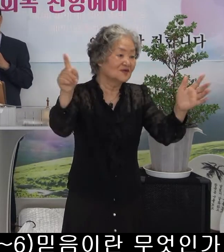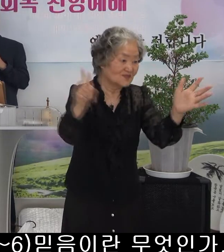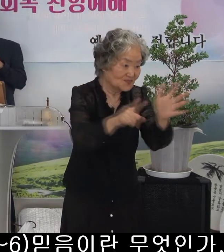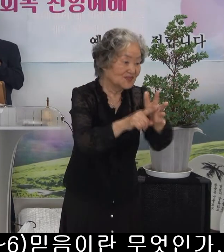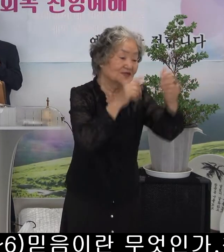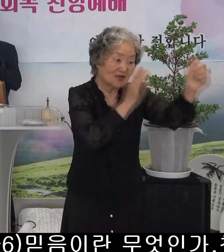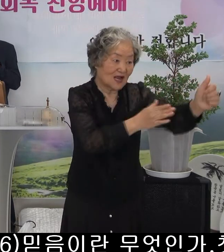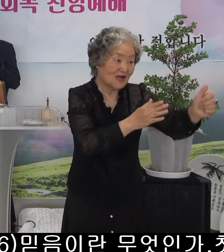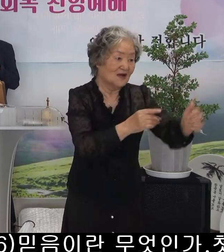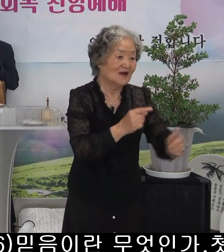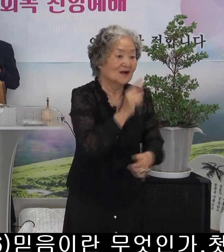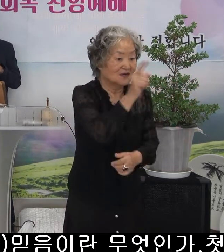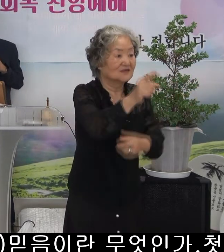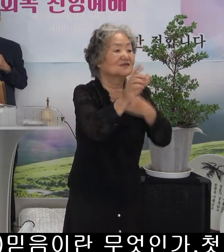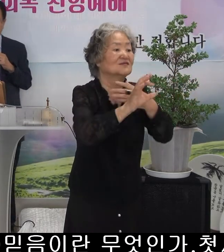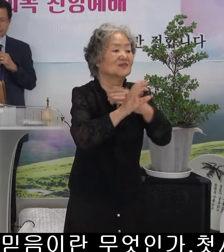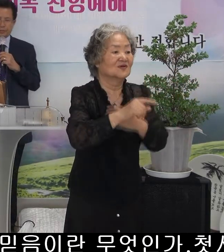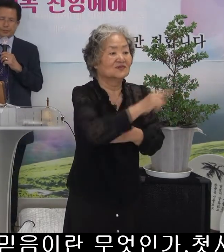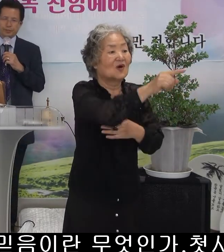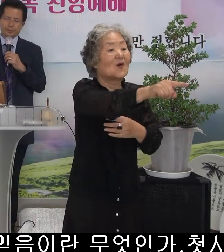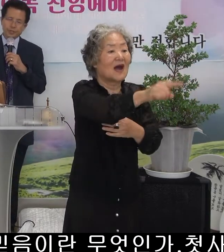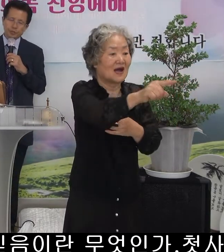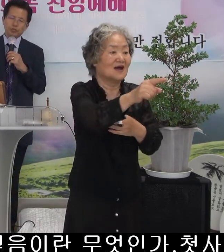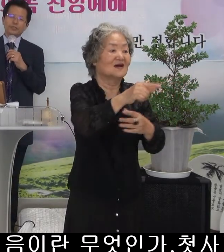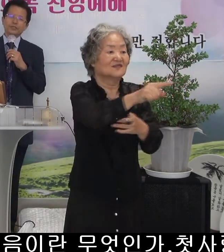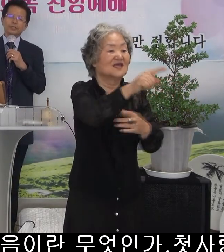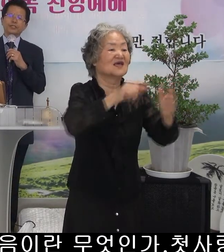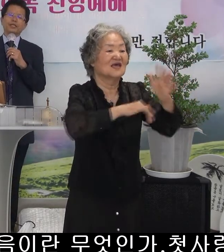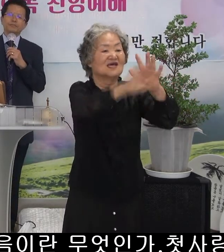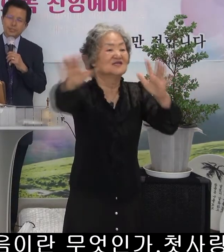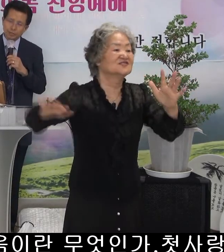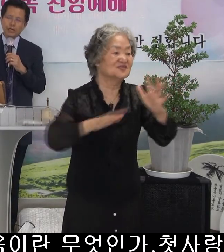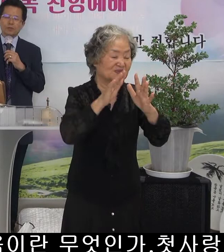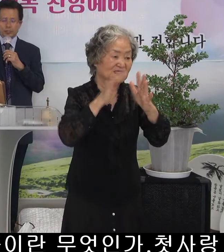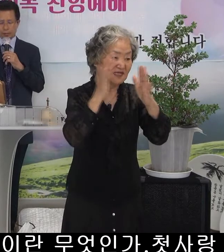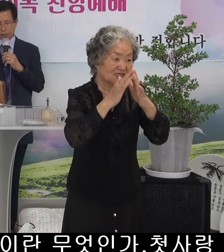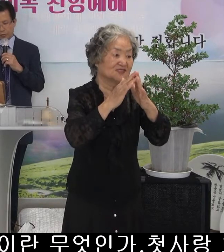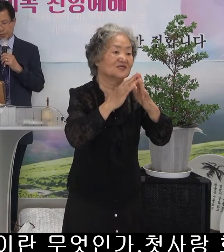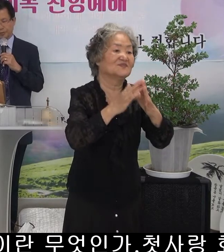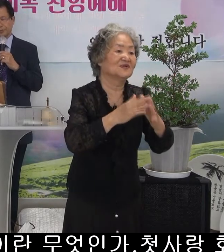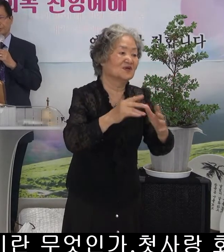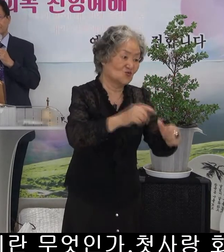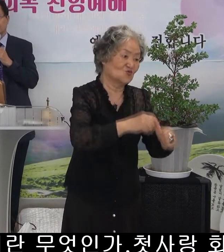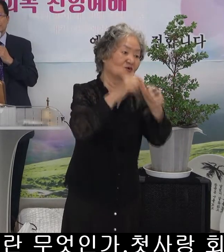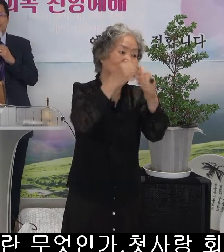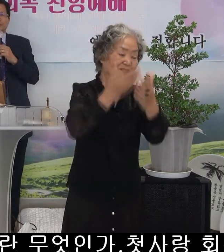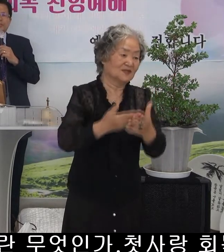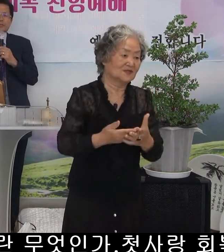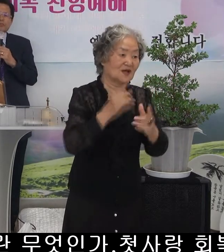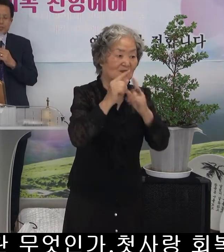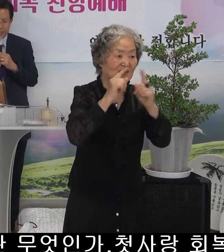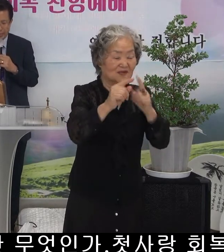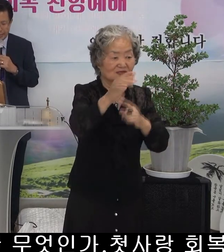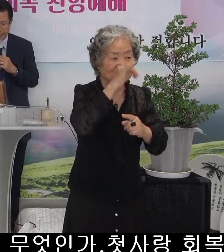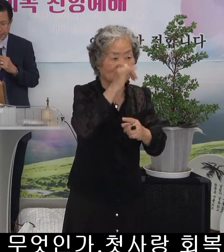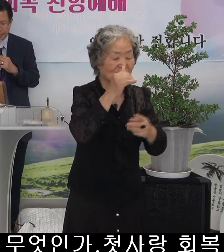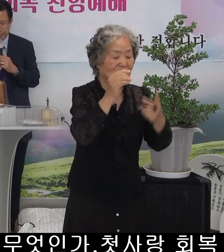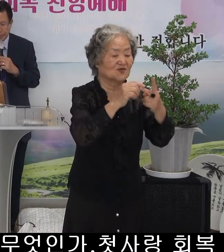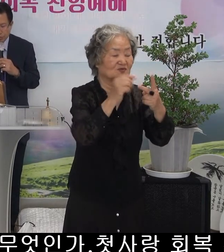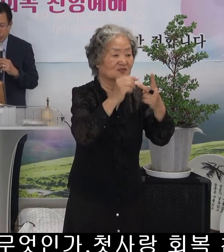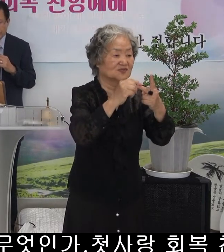예수를 믿으라고 말씀을 해주고 있는 것입니다. 예수를 믿는 것이 믿음이라고 말씀하고 있는 것이죠. 두 번째는 믿음은